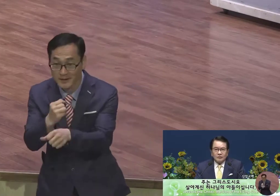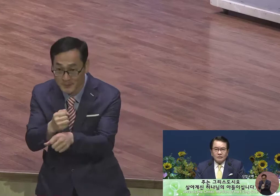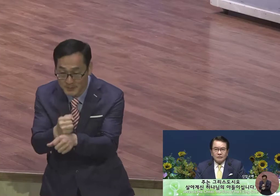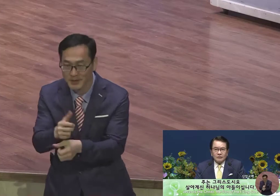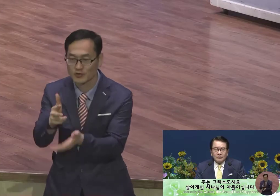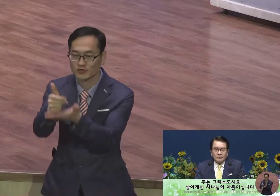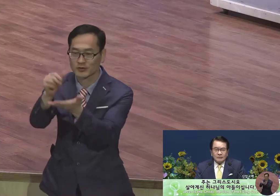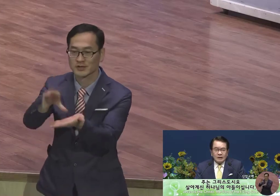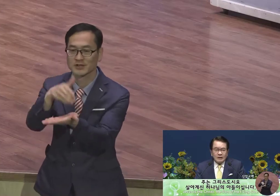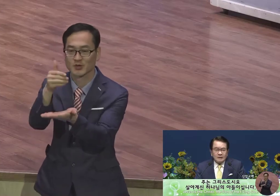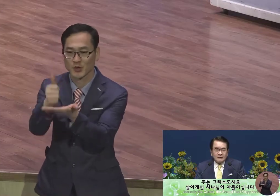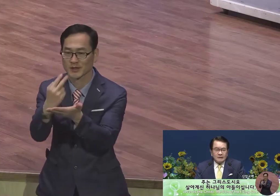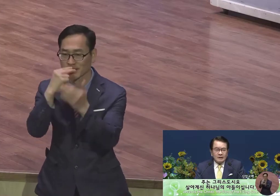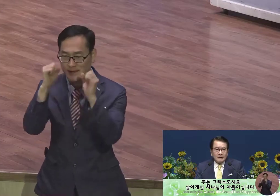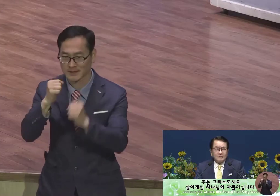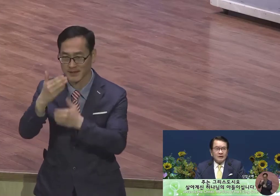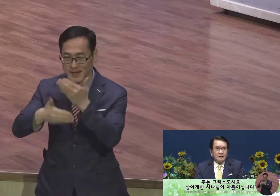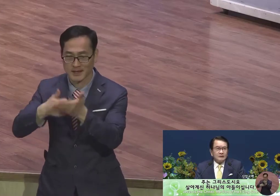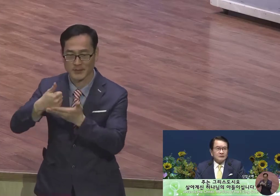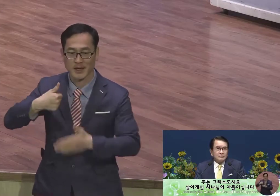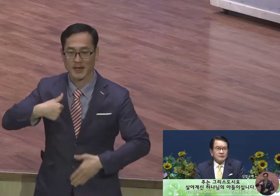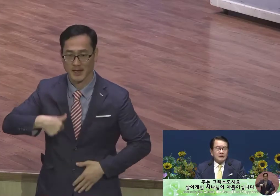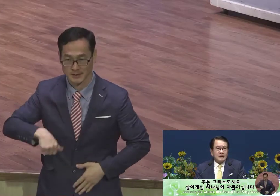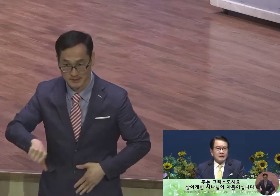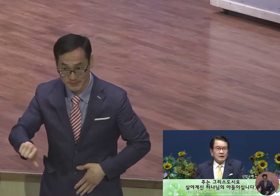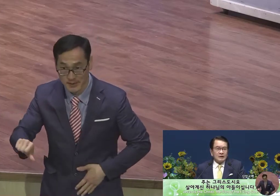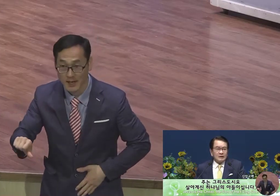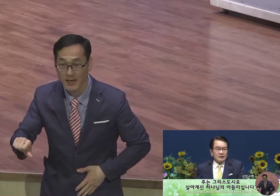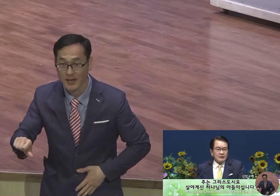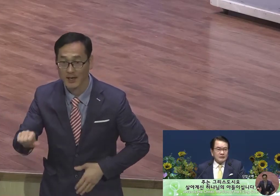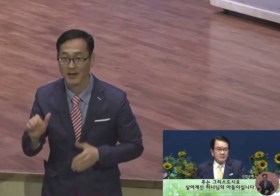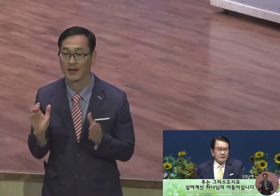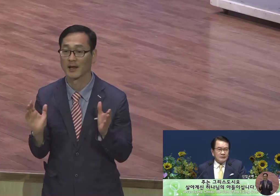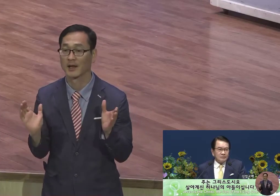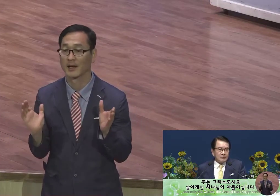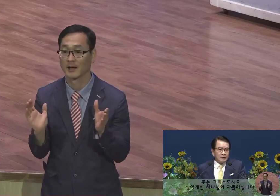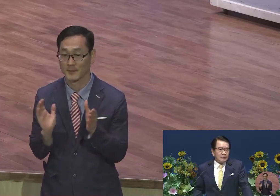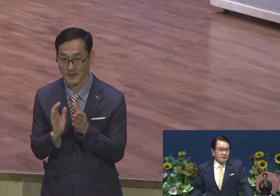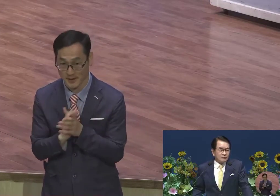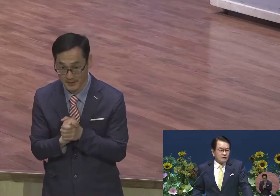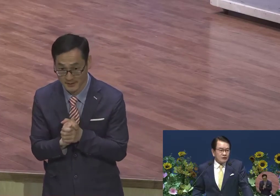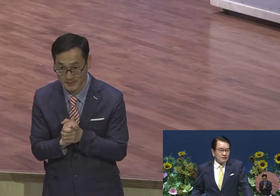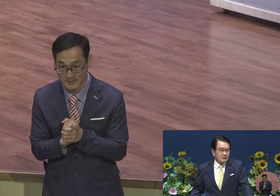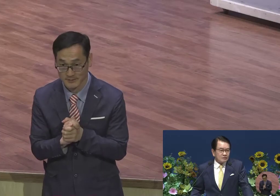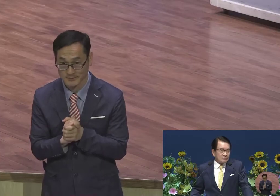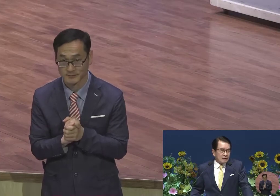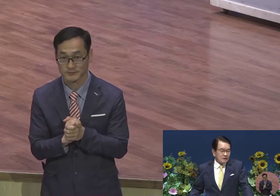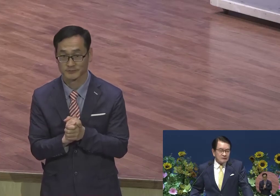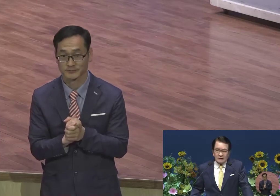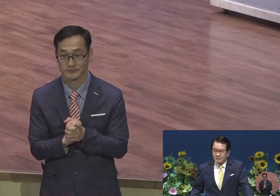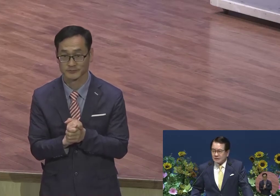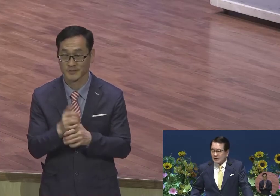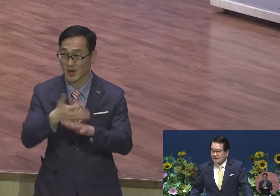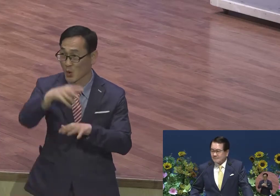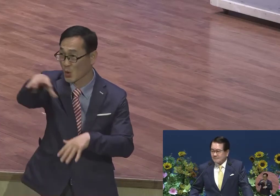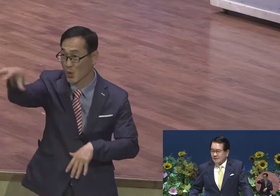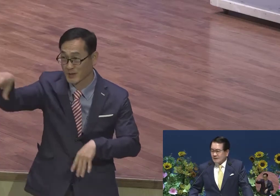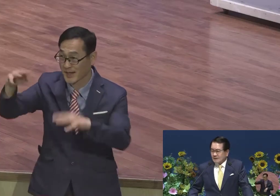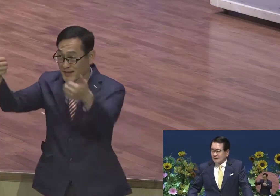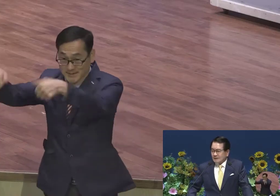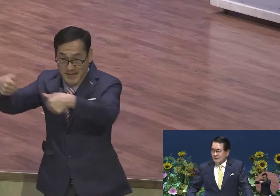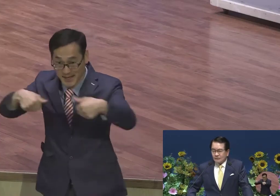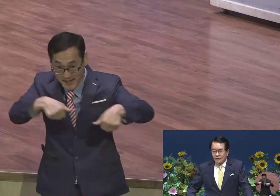그리스도시오 살아계신 하나님의 아들이십니다. 아멘. 우리 해외의 성도들도 같이 서로 다 인사합시다.